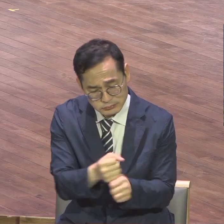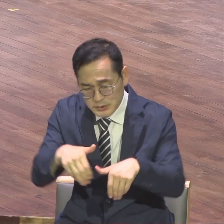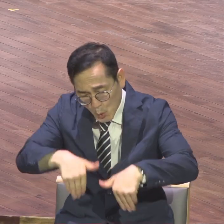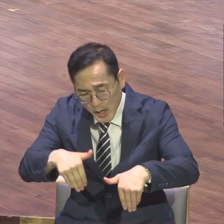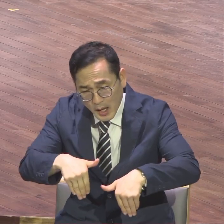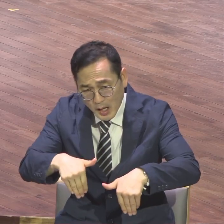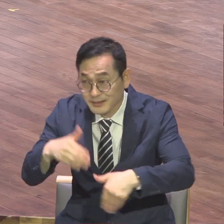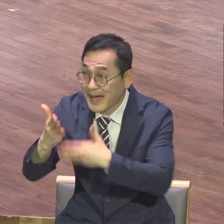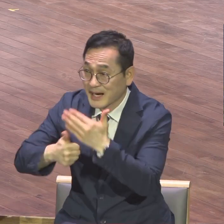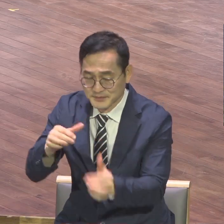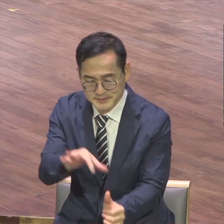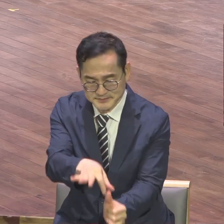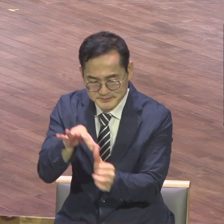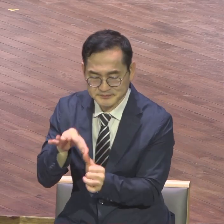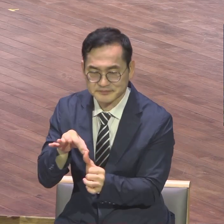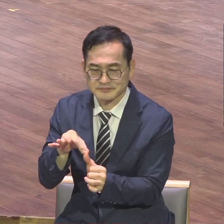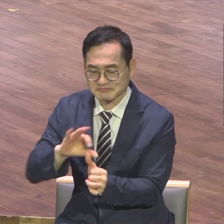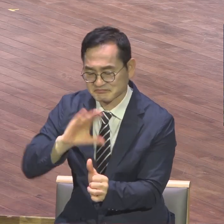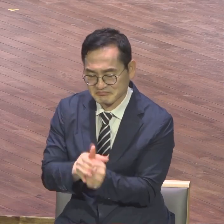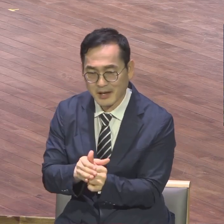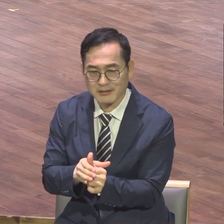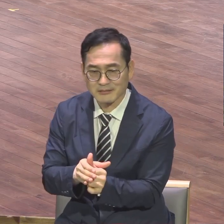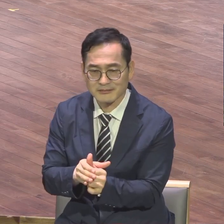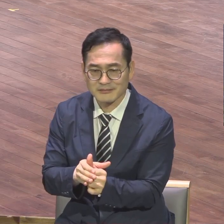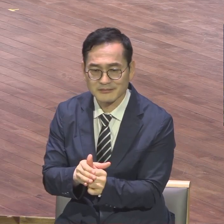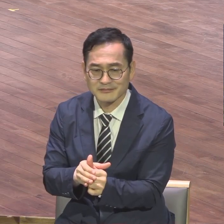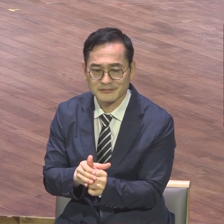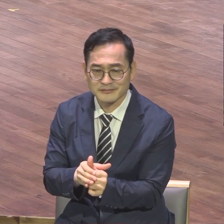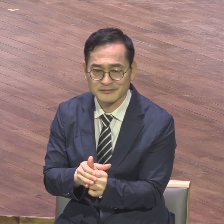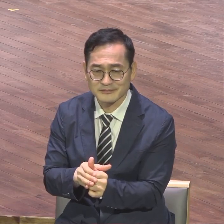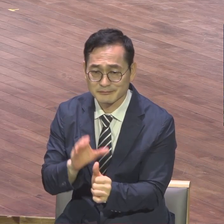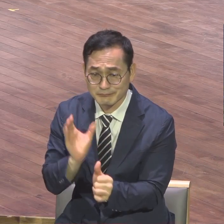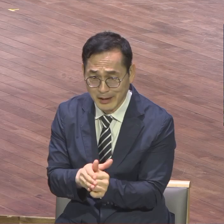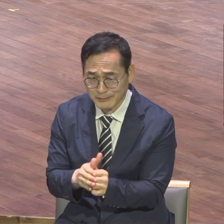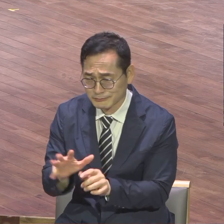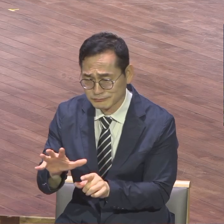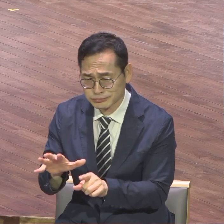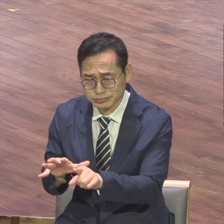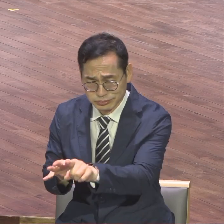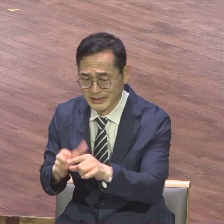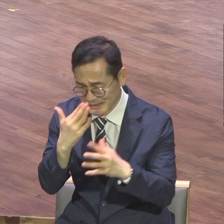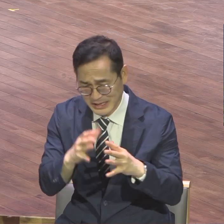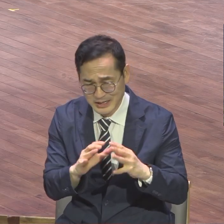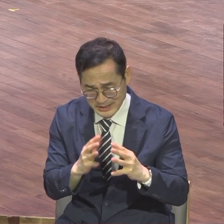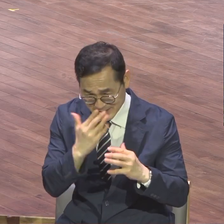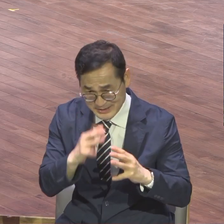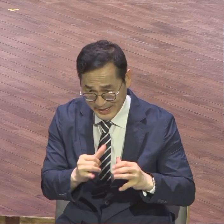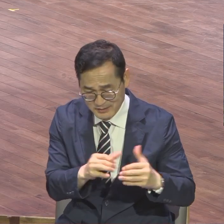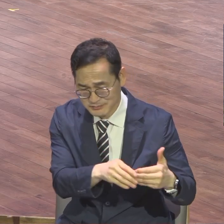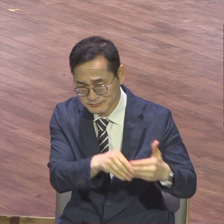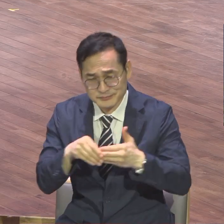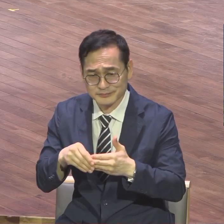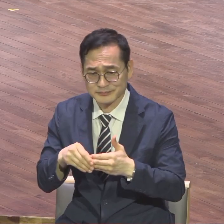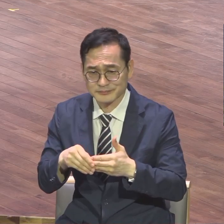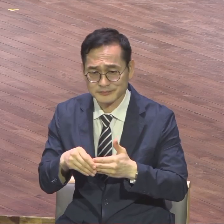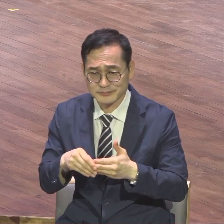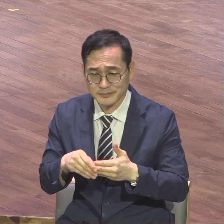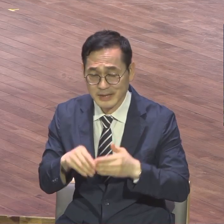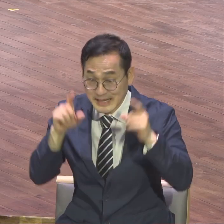갔는데 종으로 써버렸는데 목동을 왕으로 써버렸는데 이게 무슨 시험을